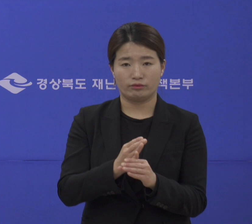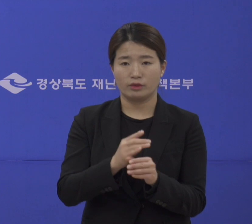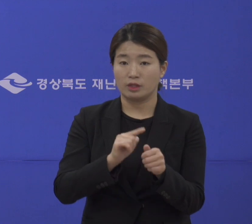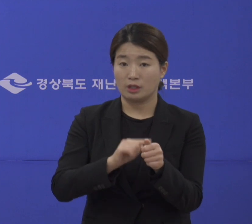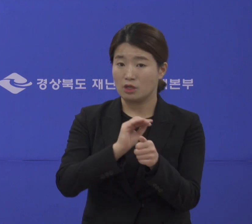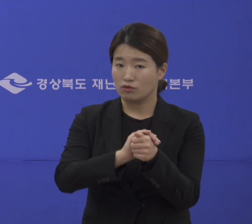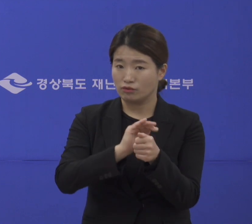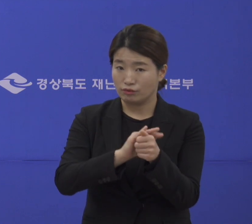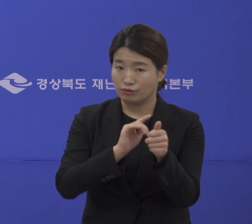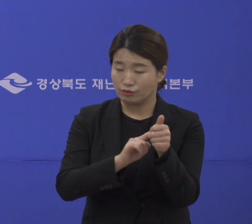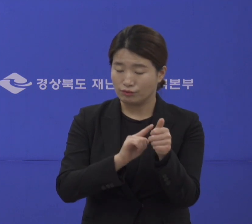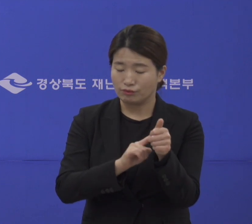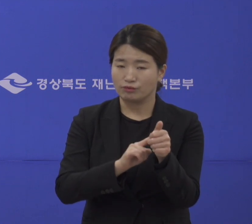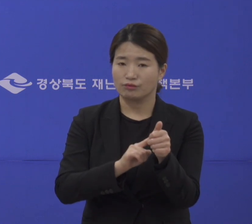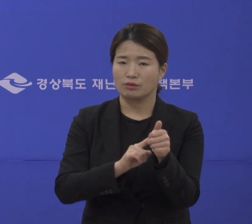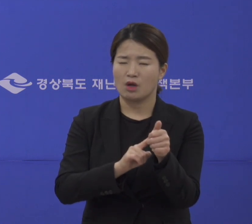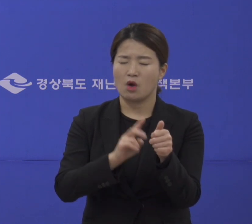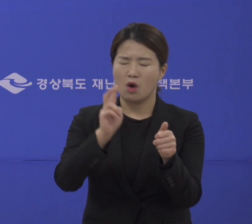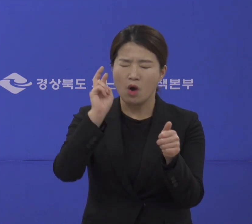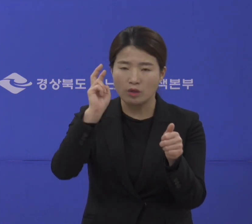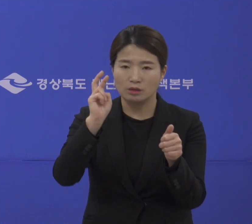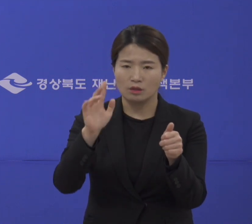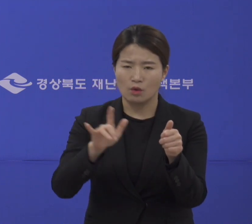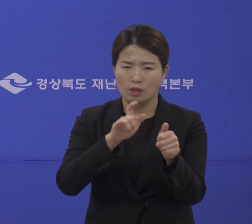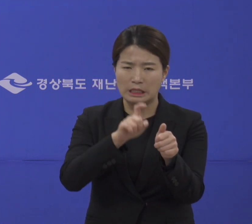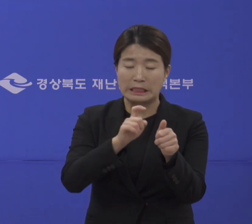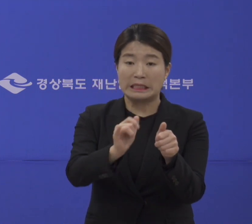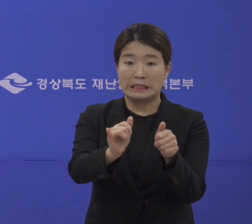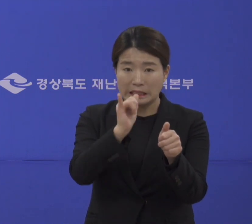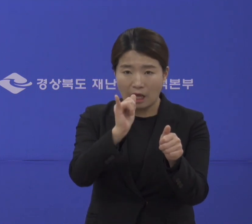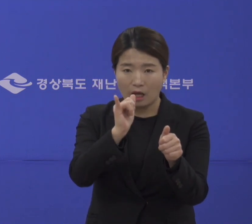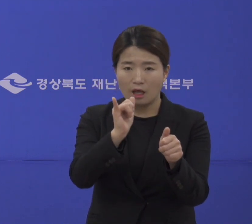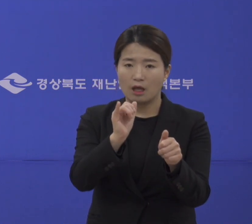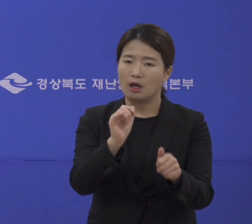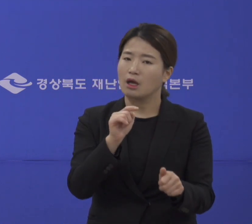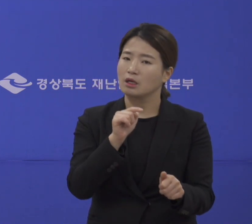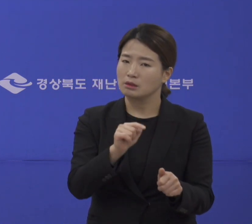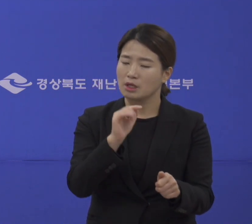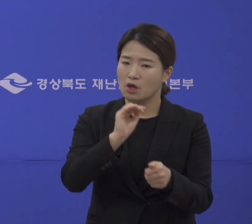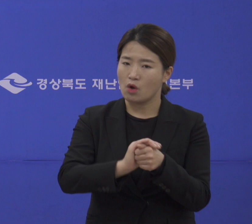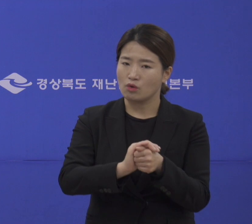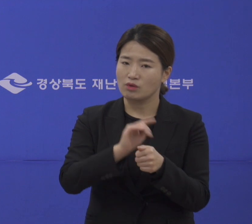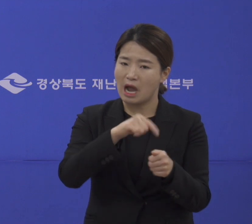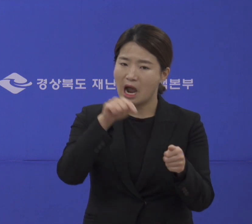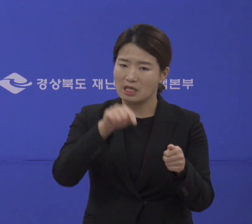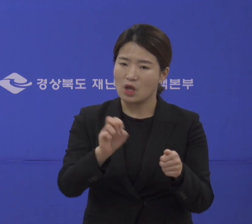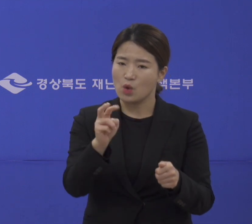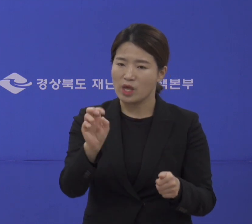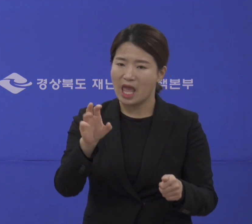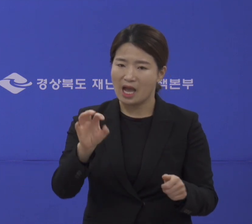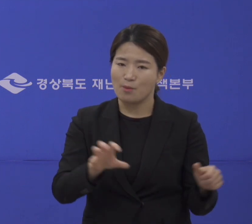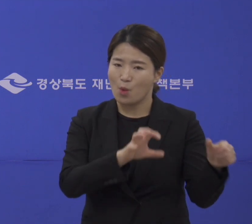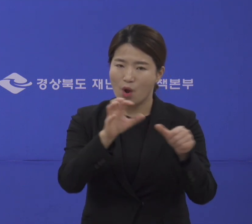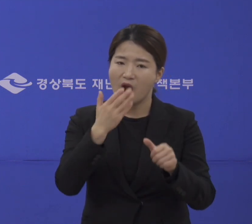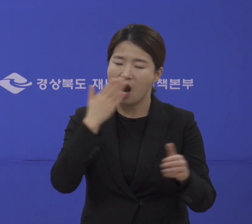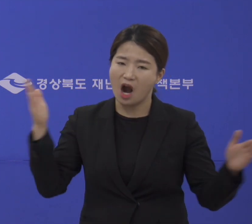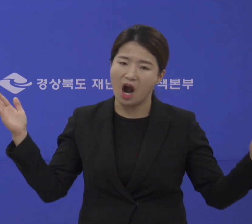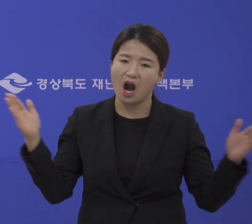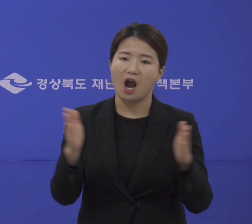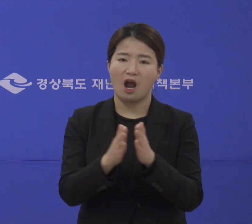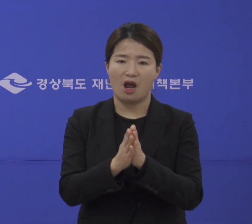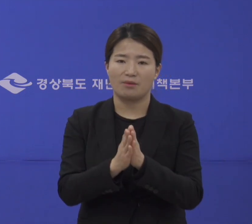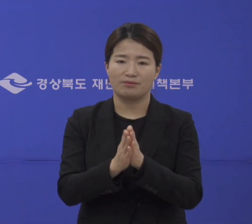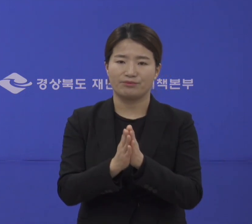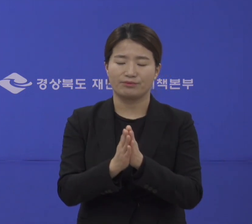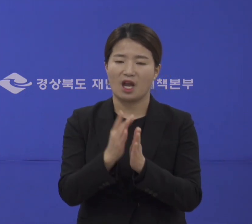이분이 만약에 양성이 나오면 그 요양보호시설을 전부 검체를 다 하고